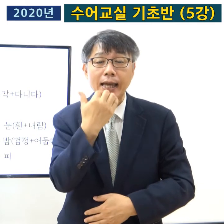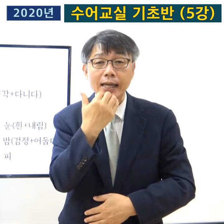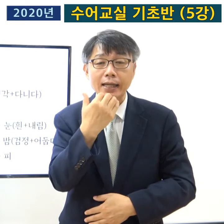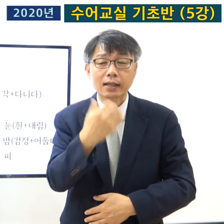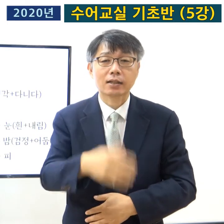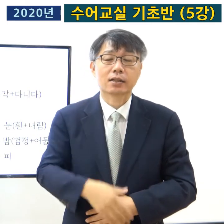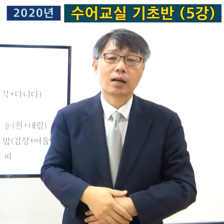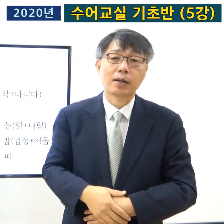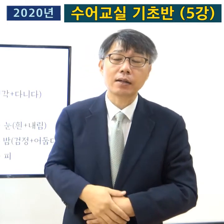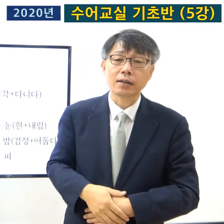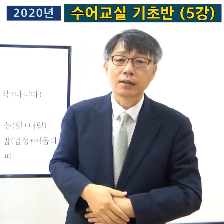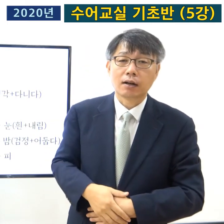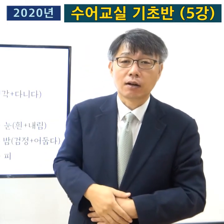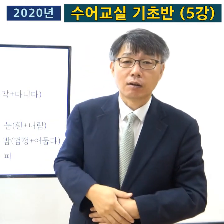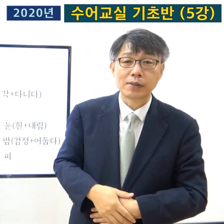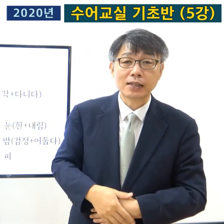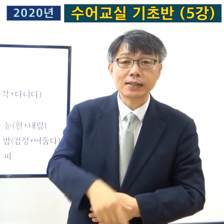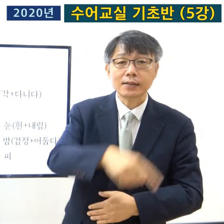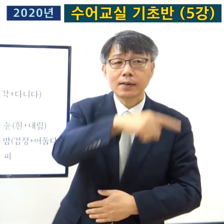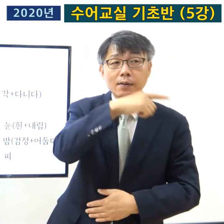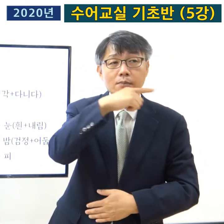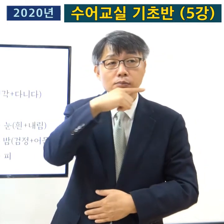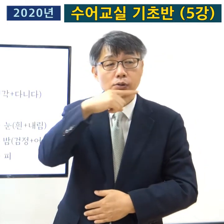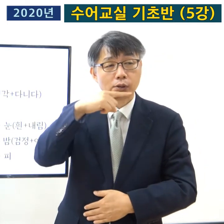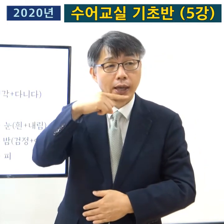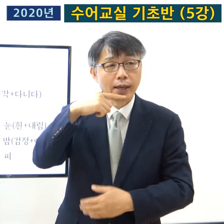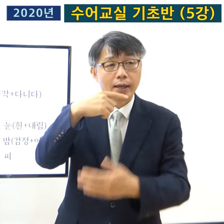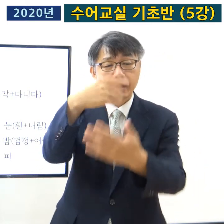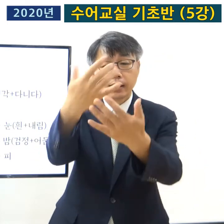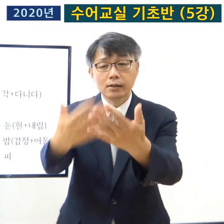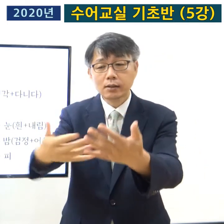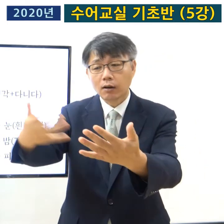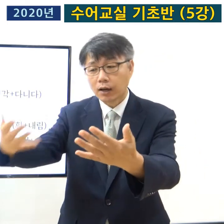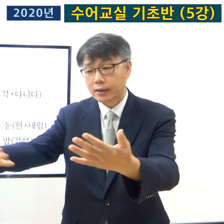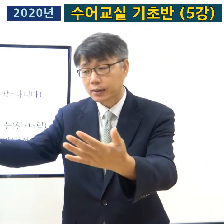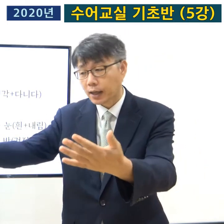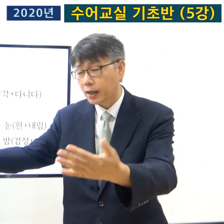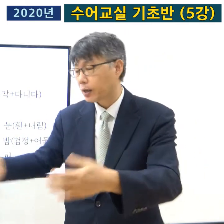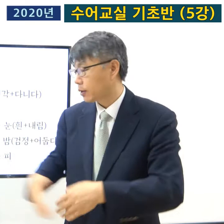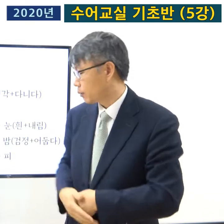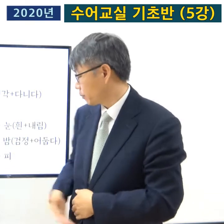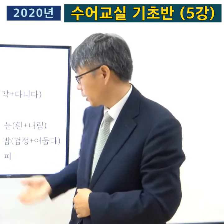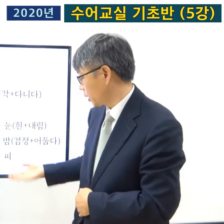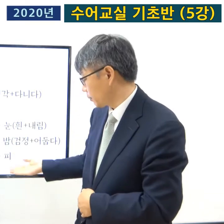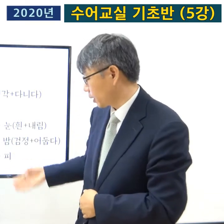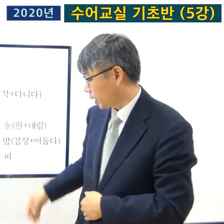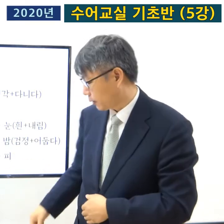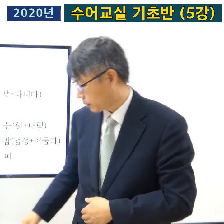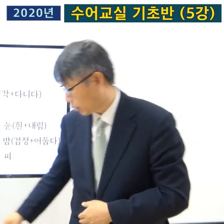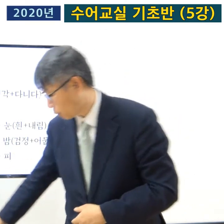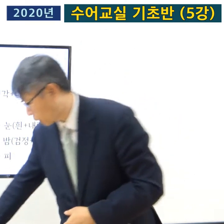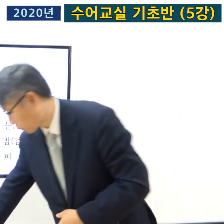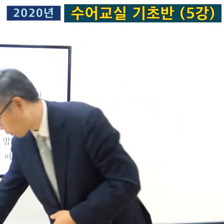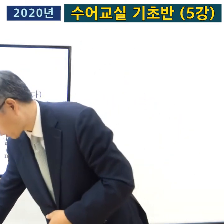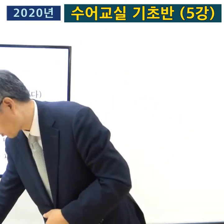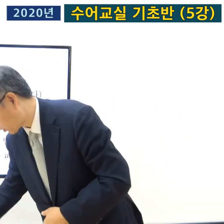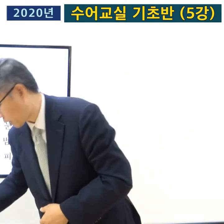붉은색. 그 다음에 피는 붉게 흘러가는 게 피입니다. 네, 그렇게 표현해 주시면